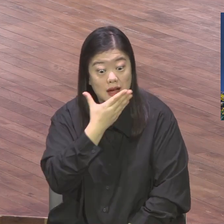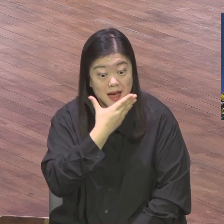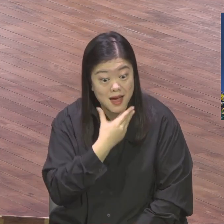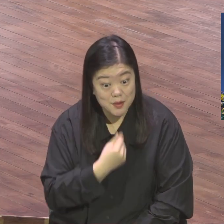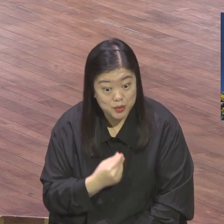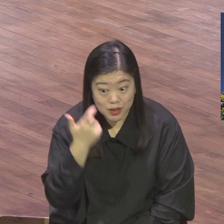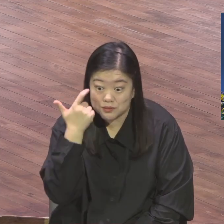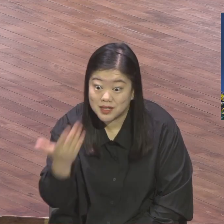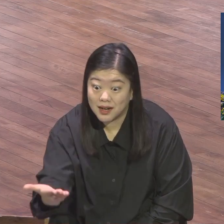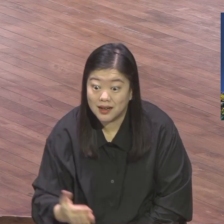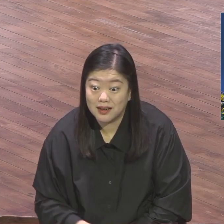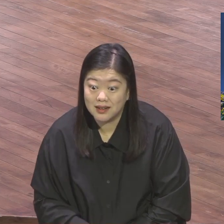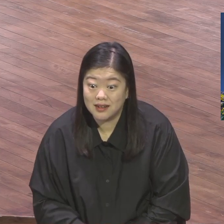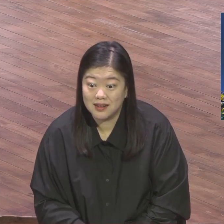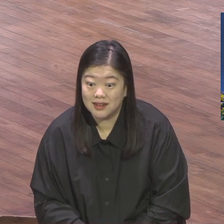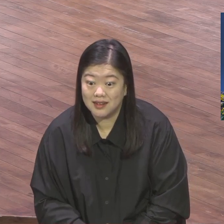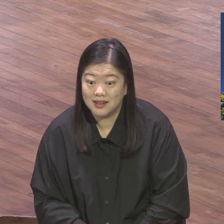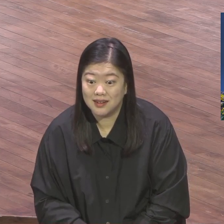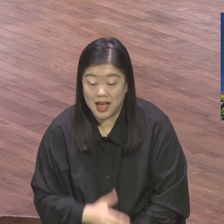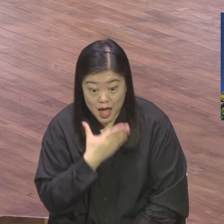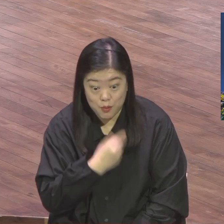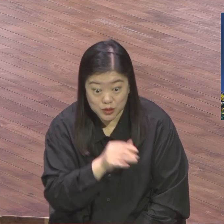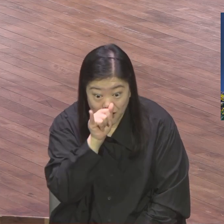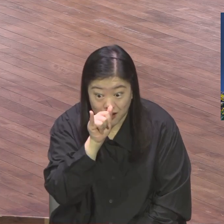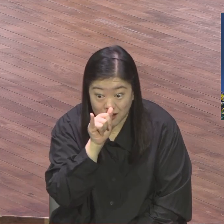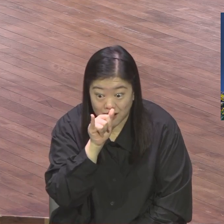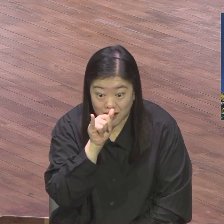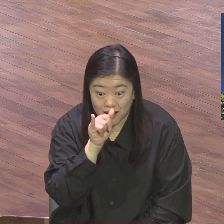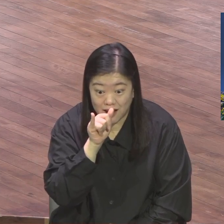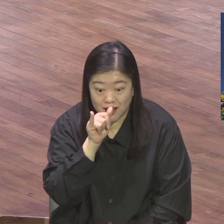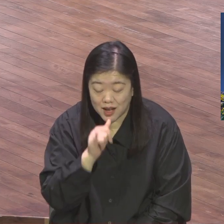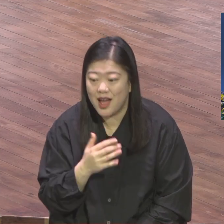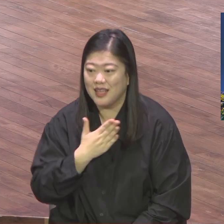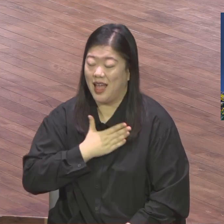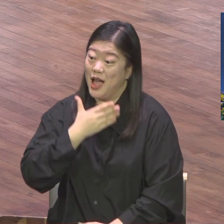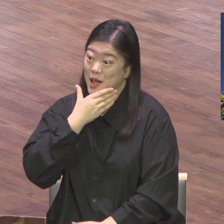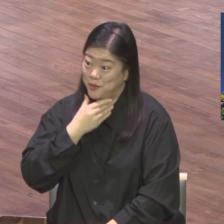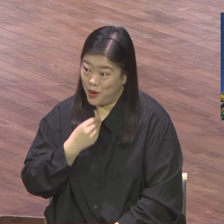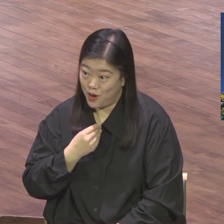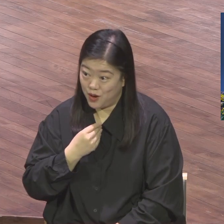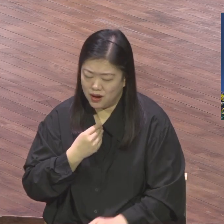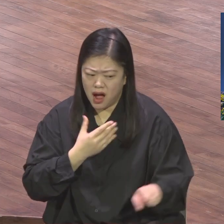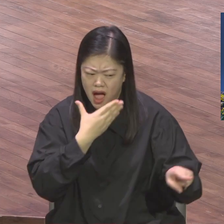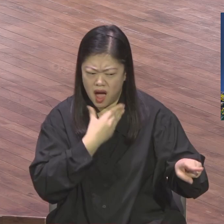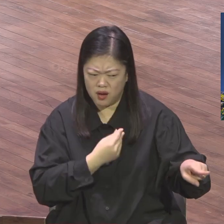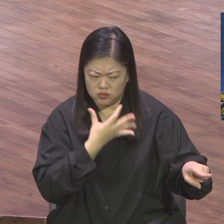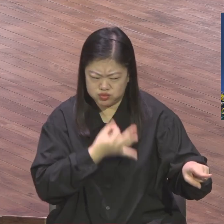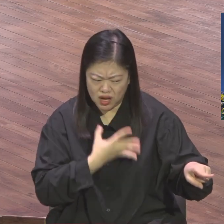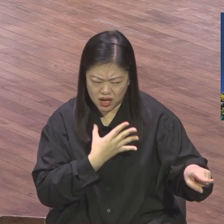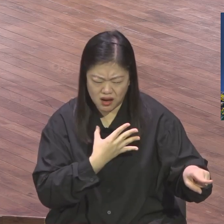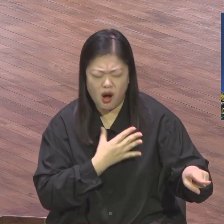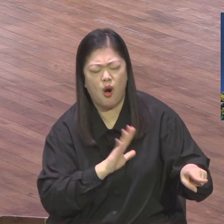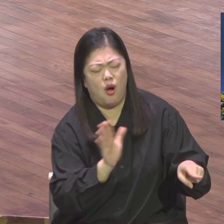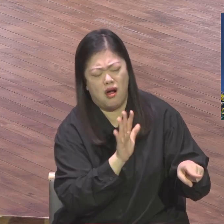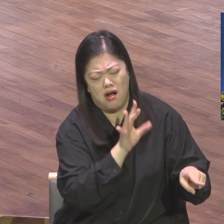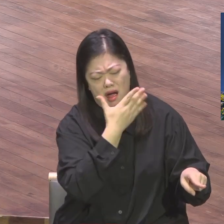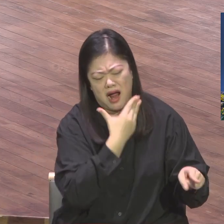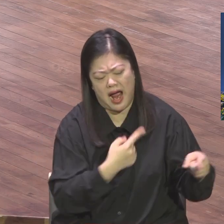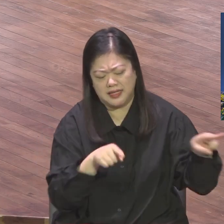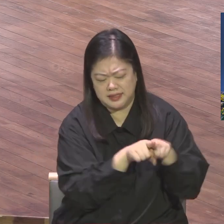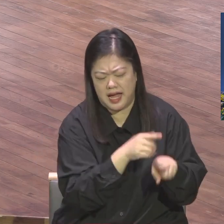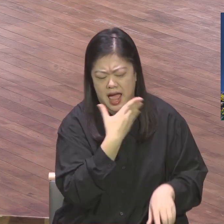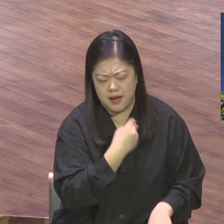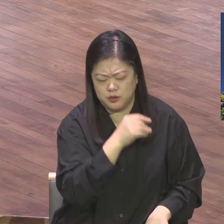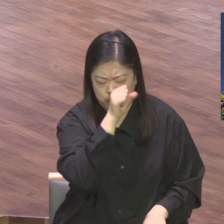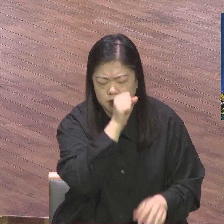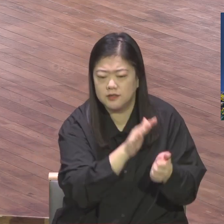아멘. 그렇게 해서 여러분이 신앙생활하고 여러분이 중직자로서 또는